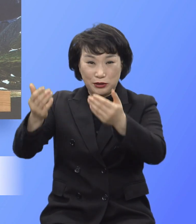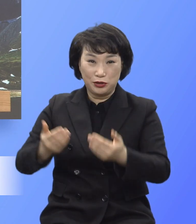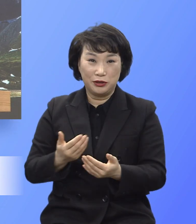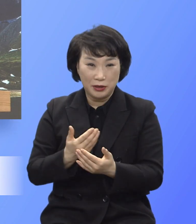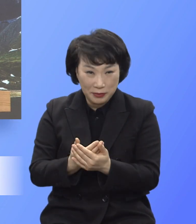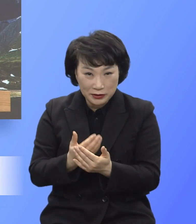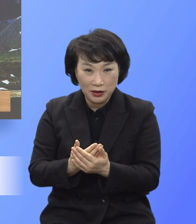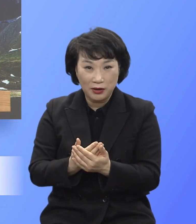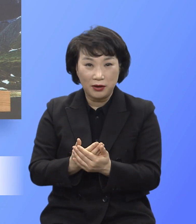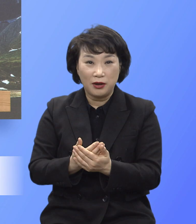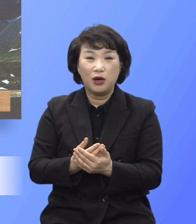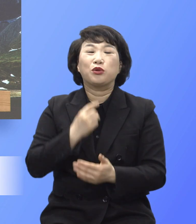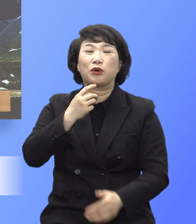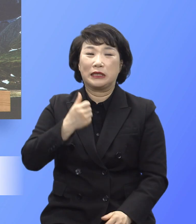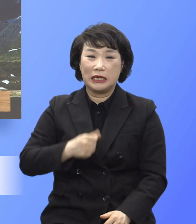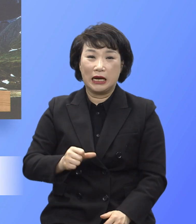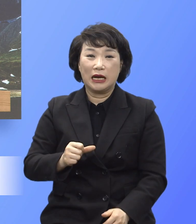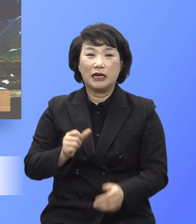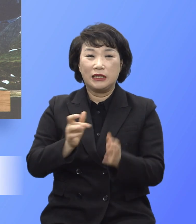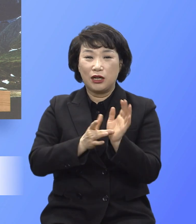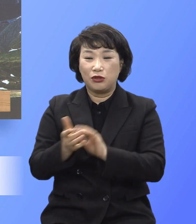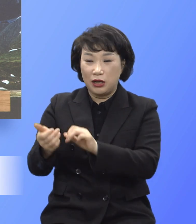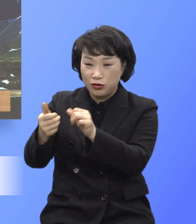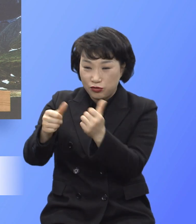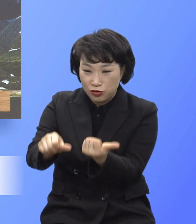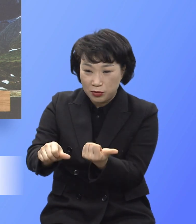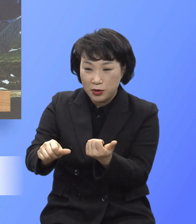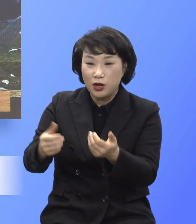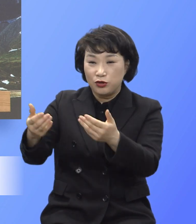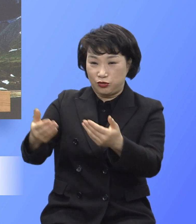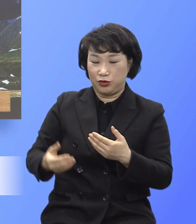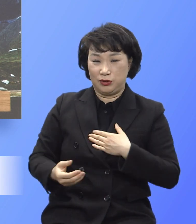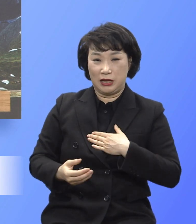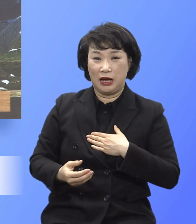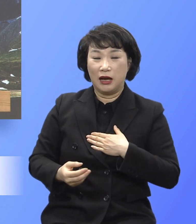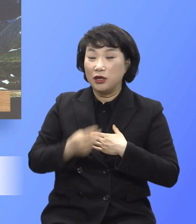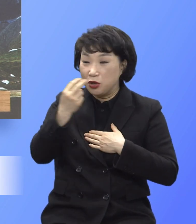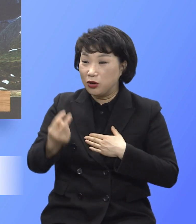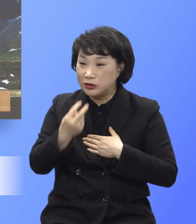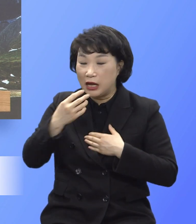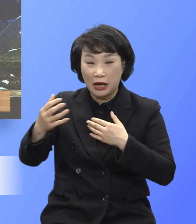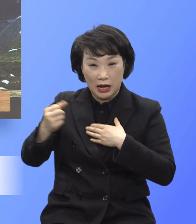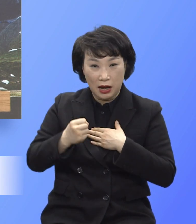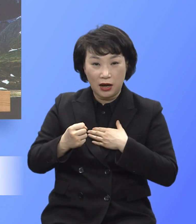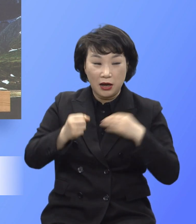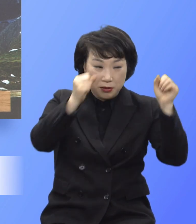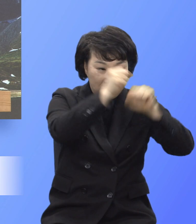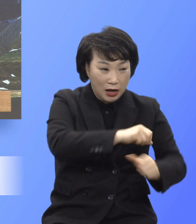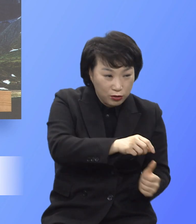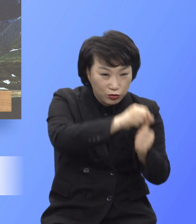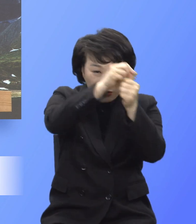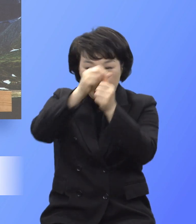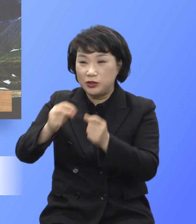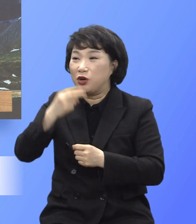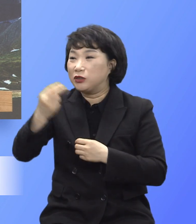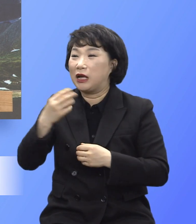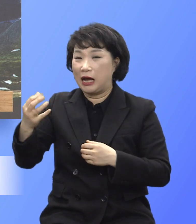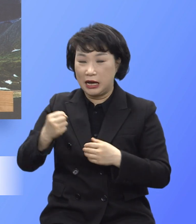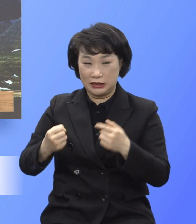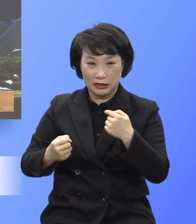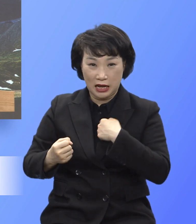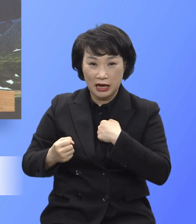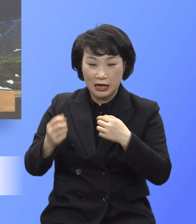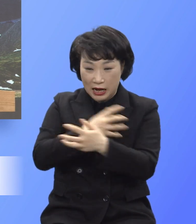하옵소서. 독생자의 죽으심으로 주신 영생, 멸망에서 영생을 얻었나니 내